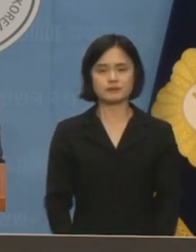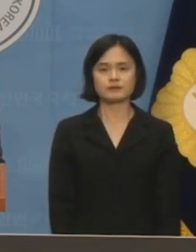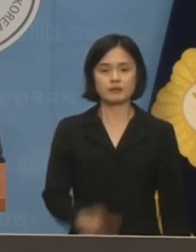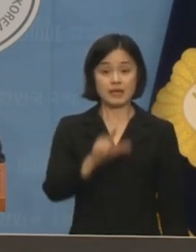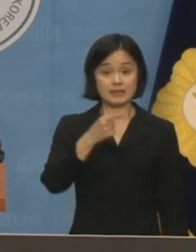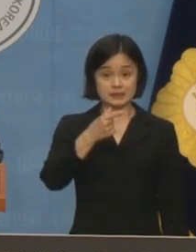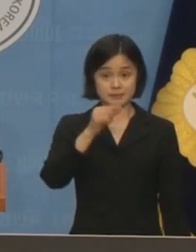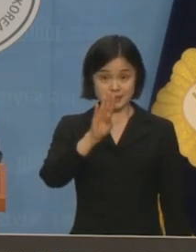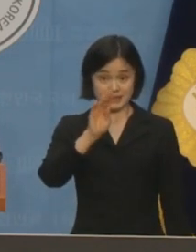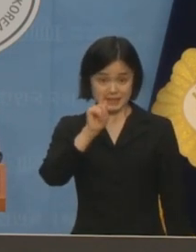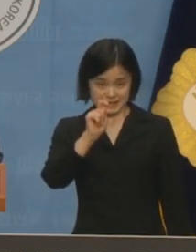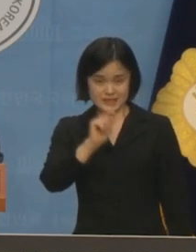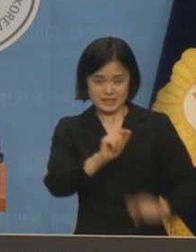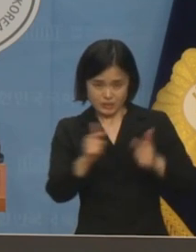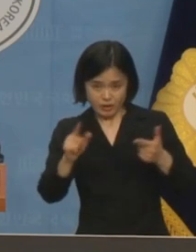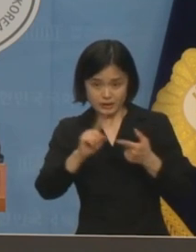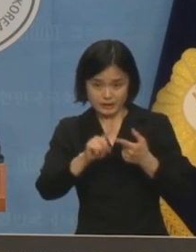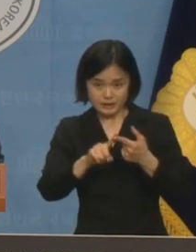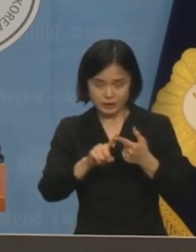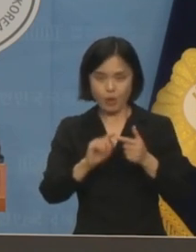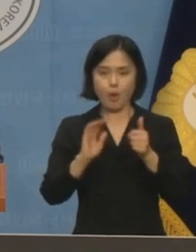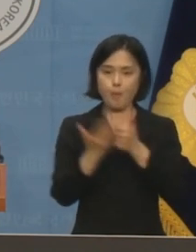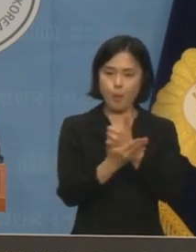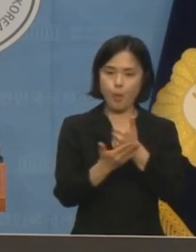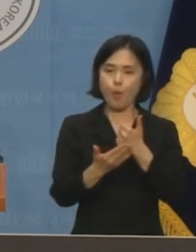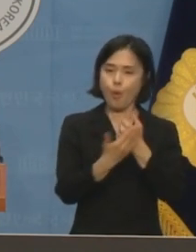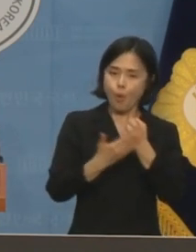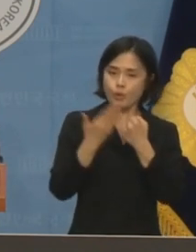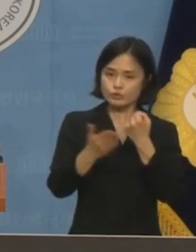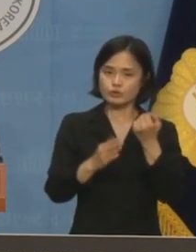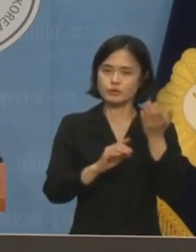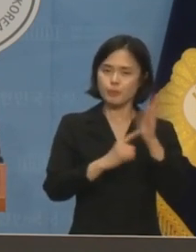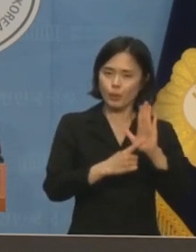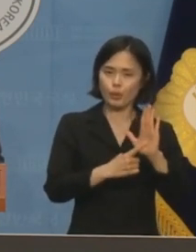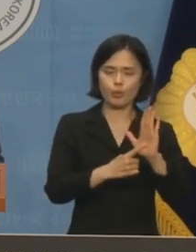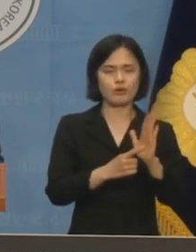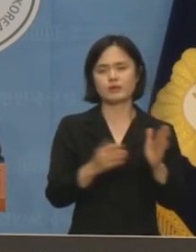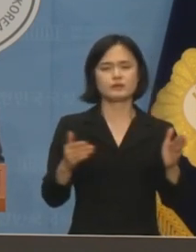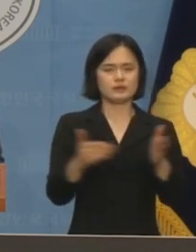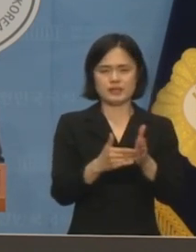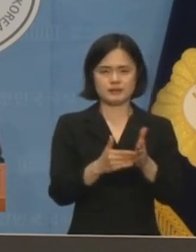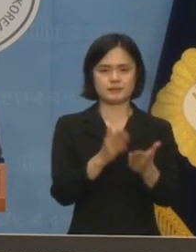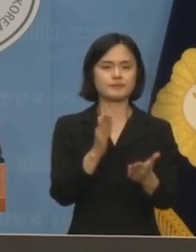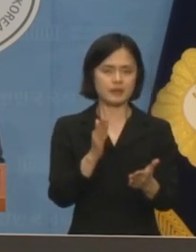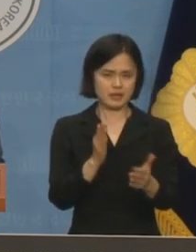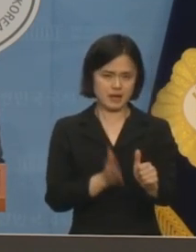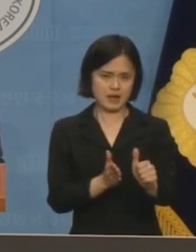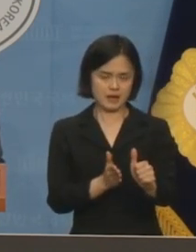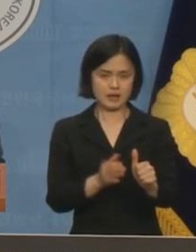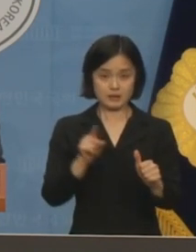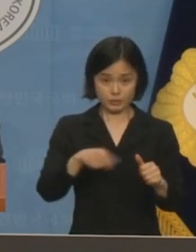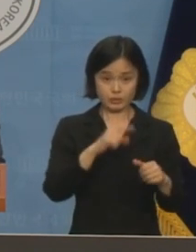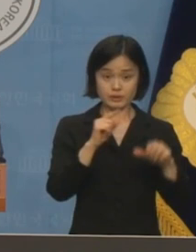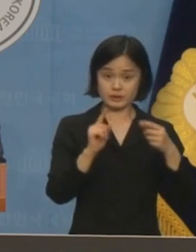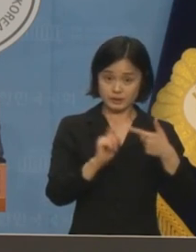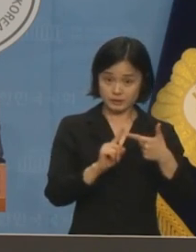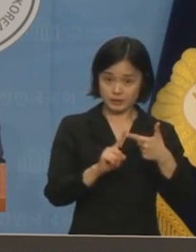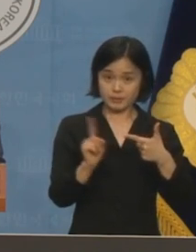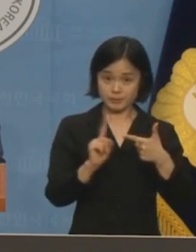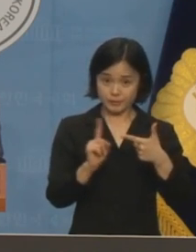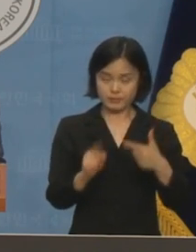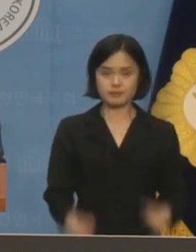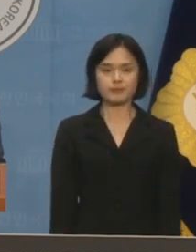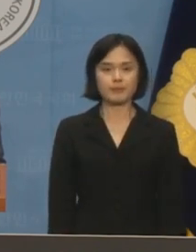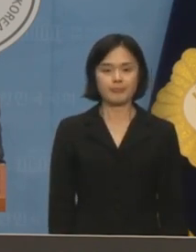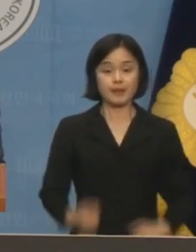보도 즉각 중단하라. 하나, 군복무 시 트랜스젠더 수술 허용